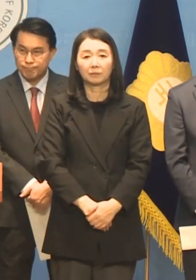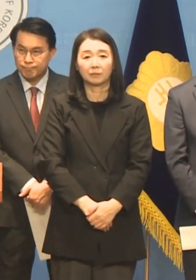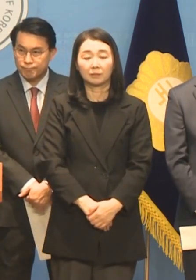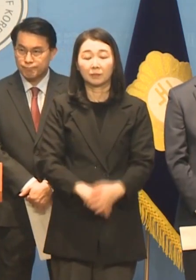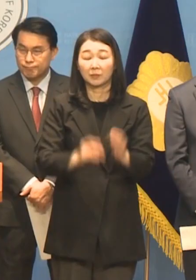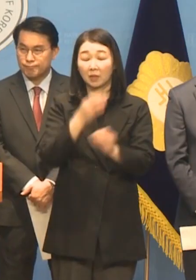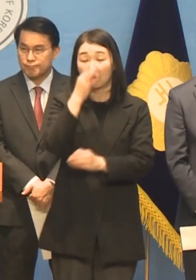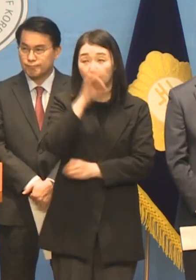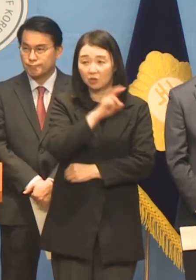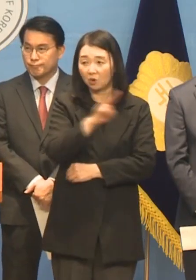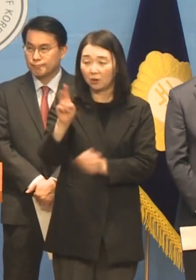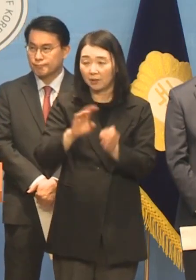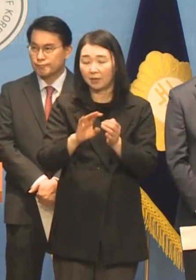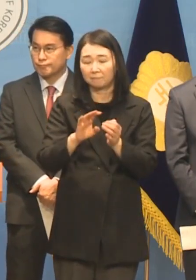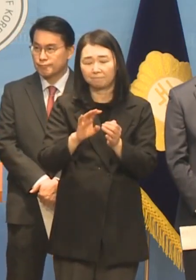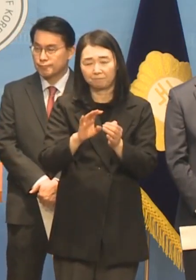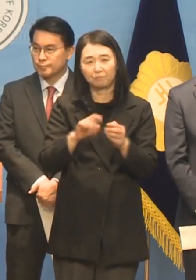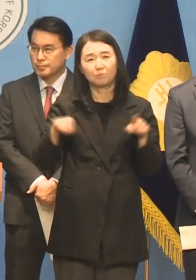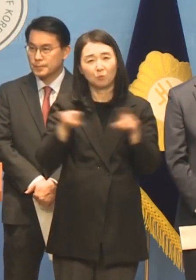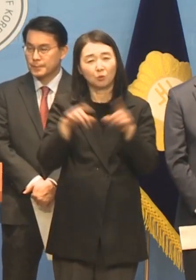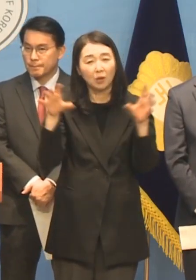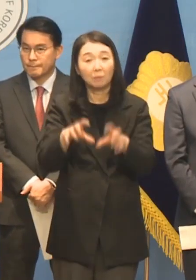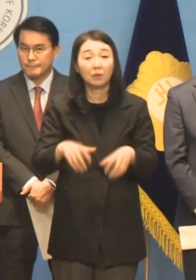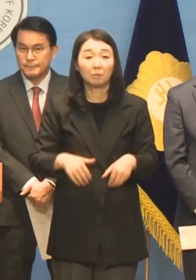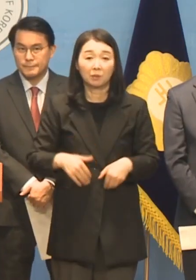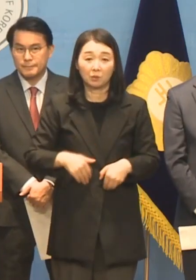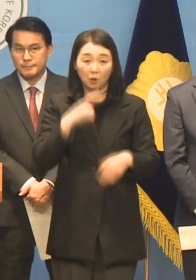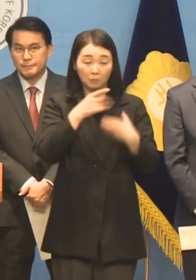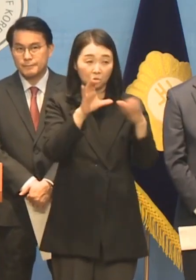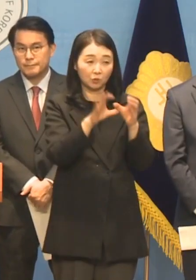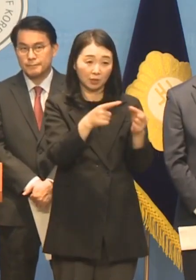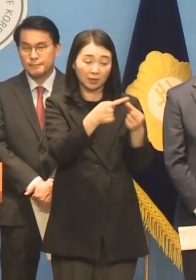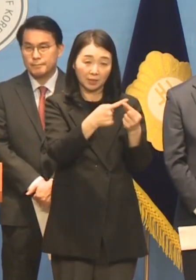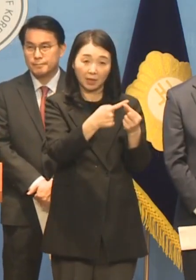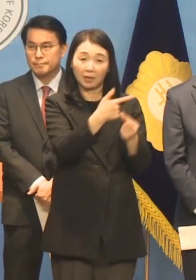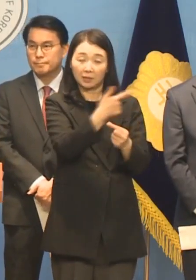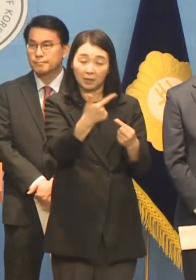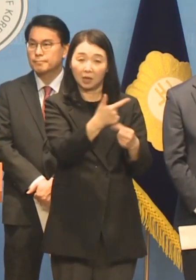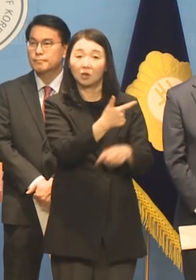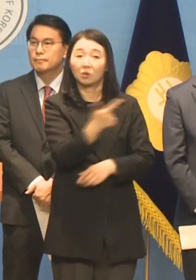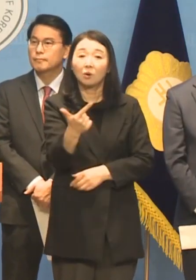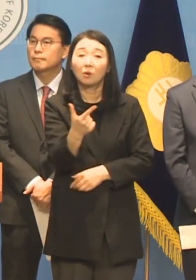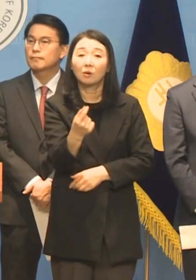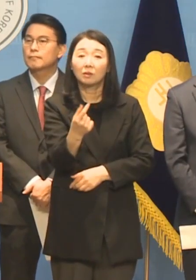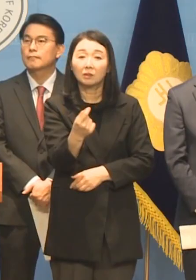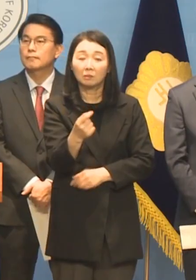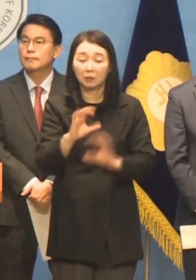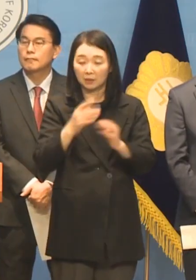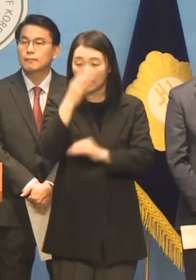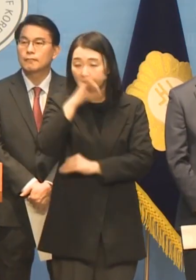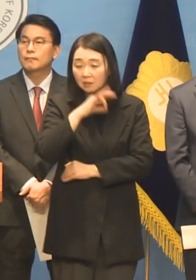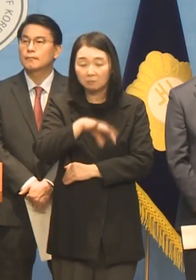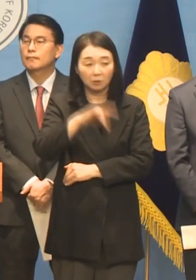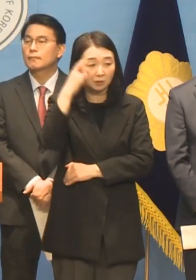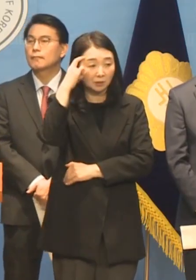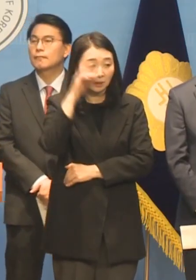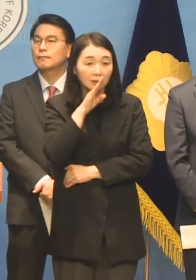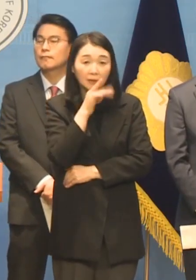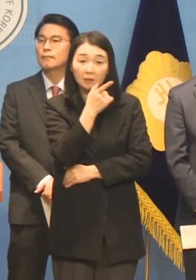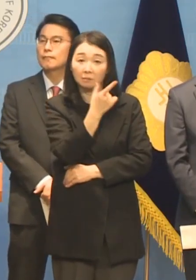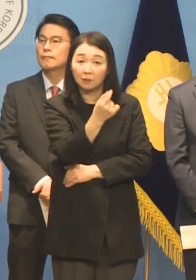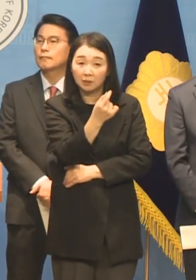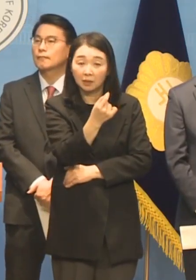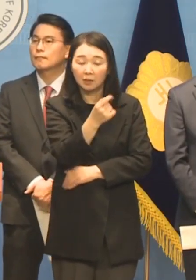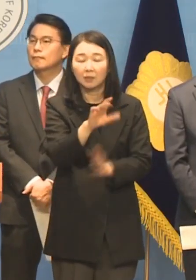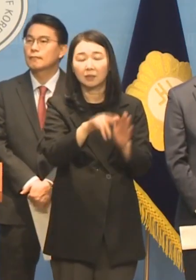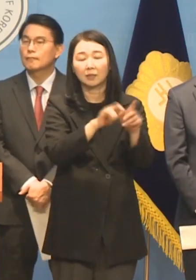국익에는 여야가 없다고 했습니다. 만약 민주당이 제1야당으로서 조금이라도 국익을 생각한다면 더